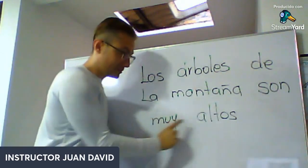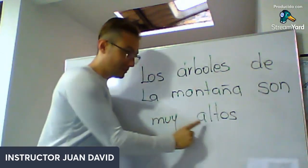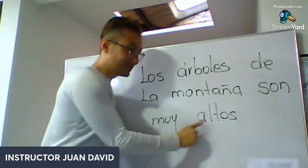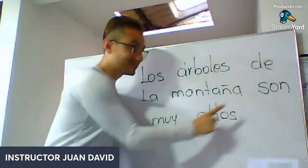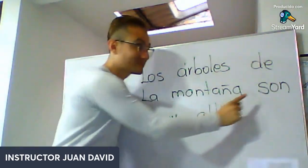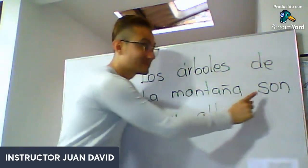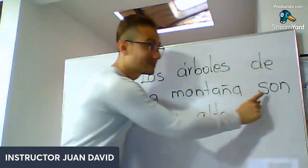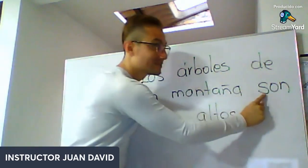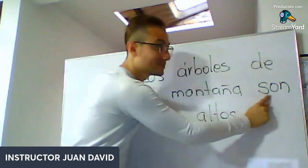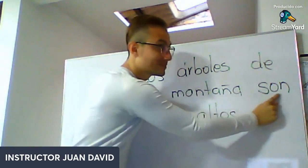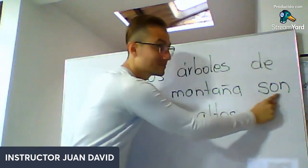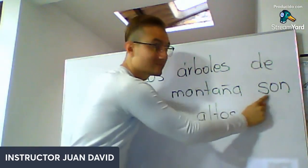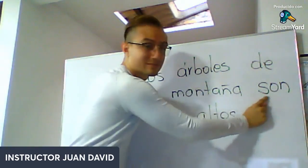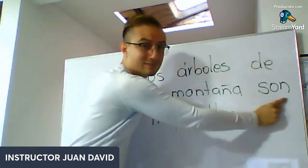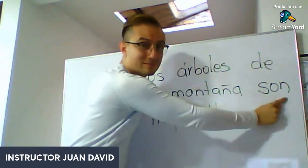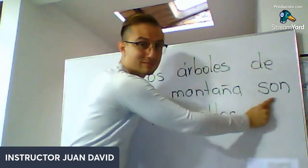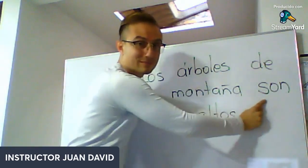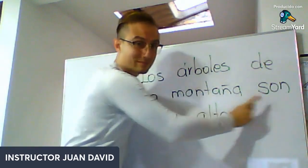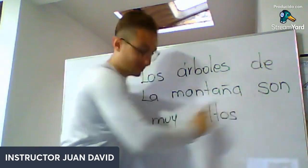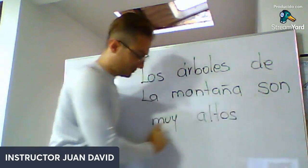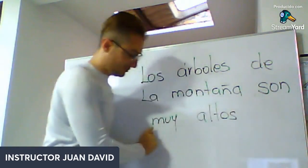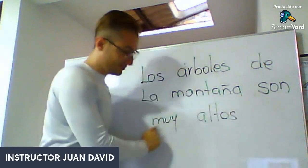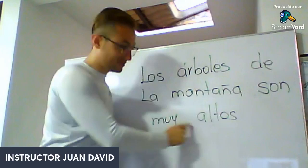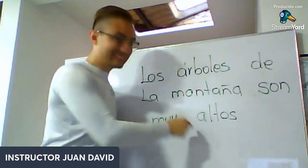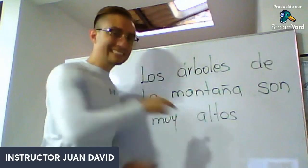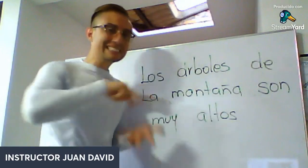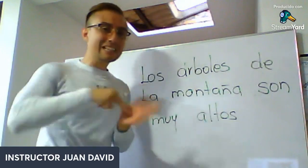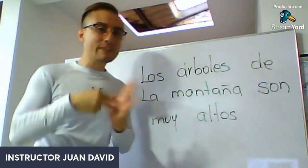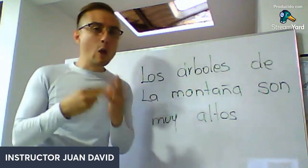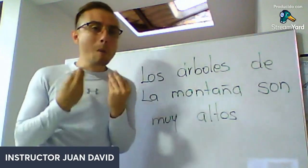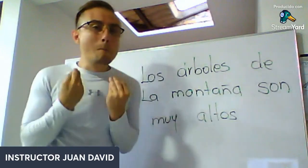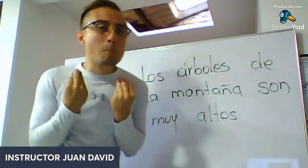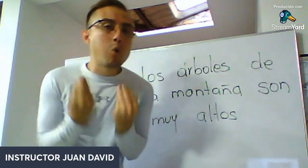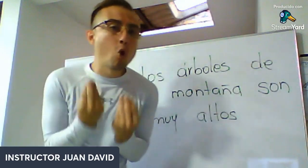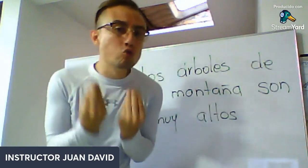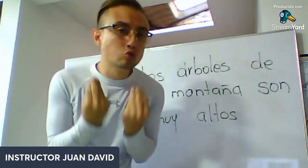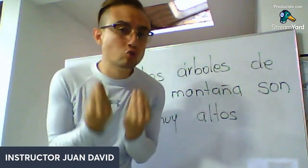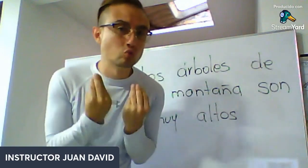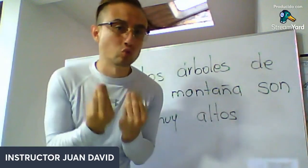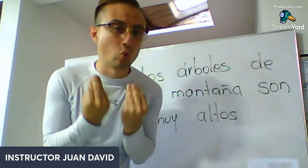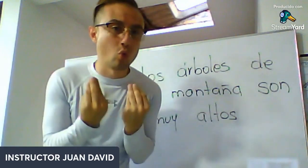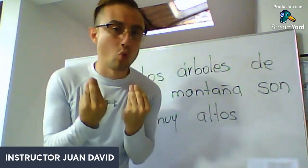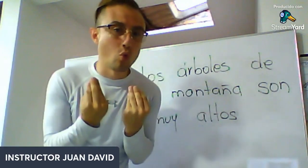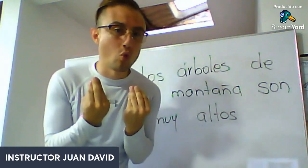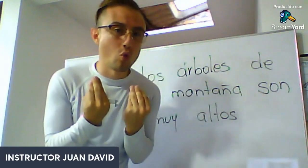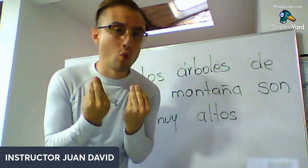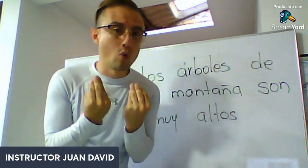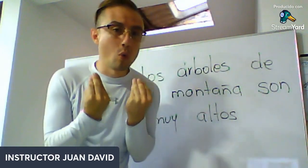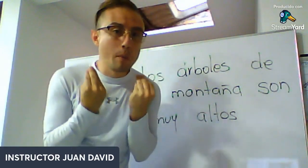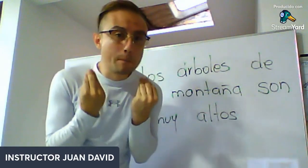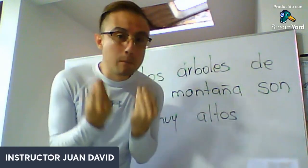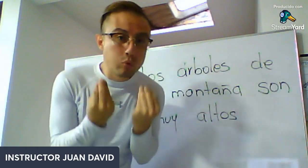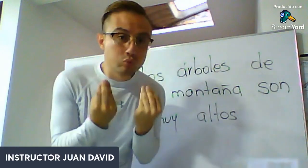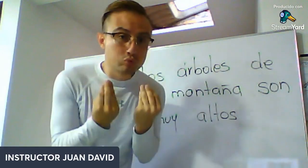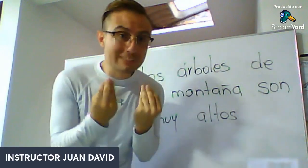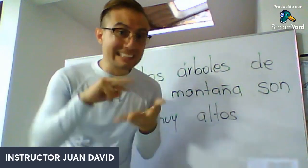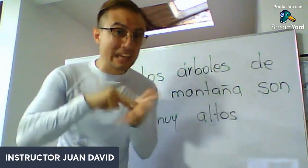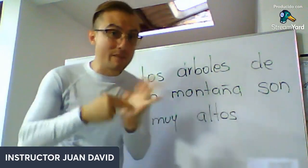pero mire que aquí dice son muy altos lo cual quiere decir que es mucho